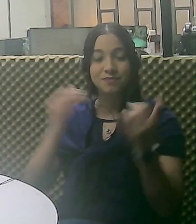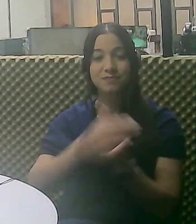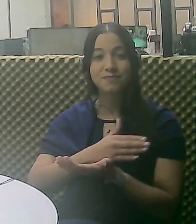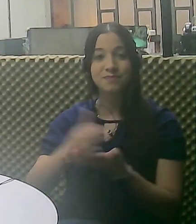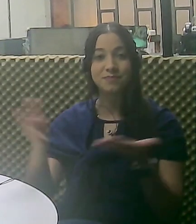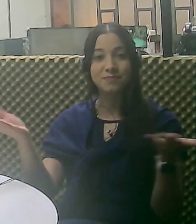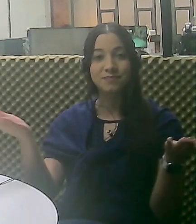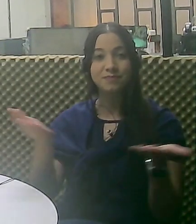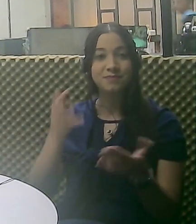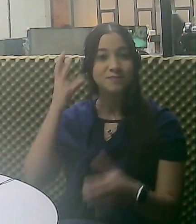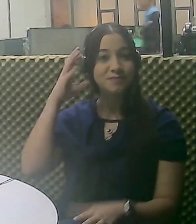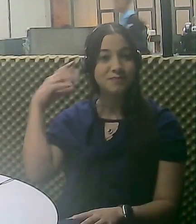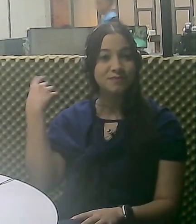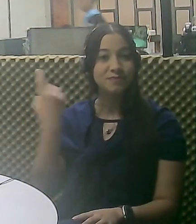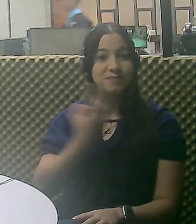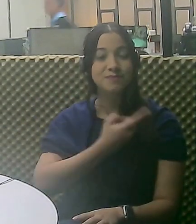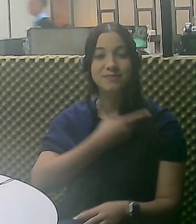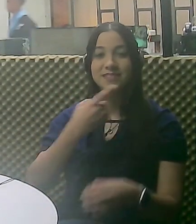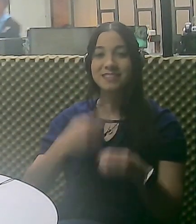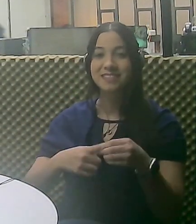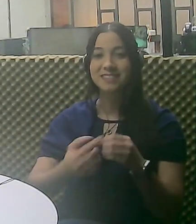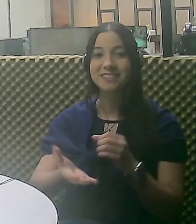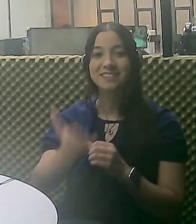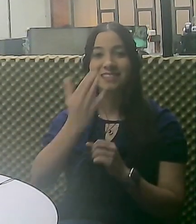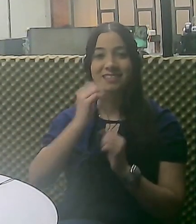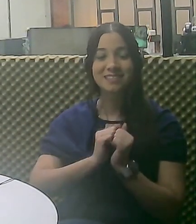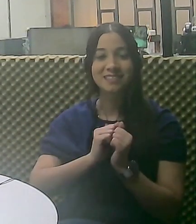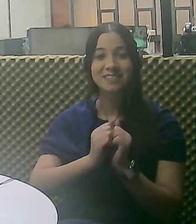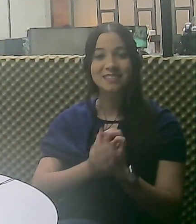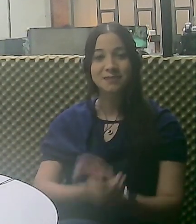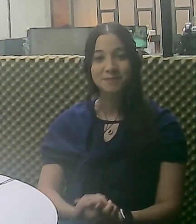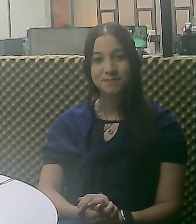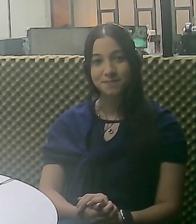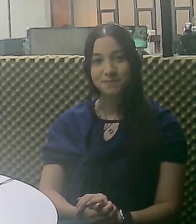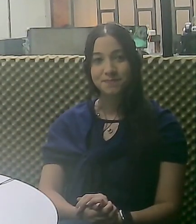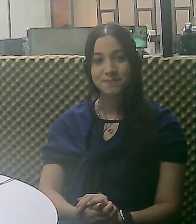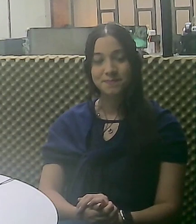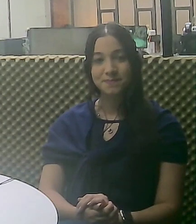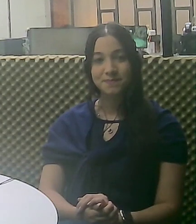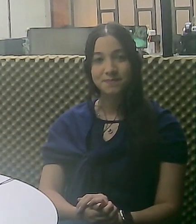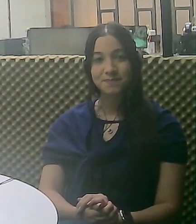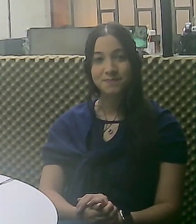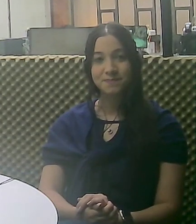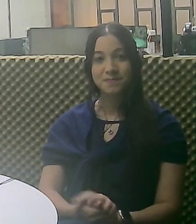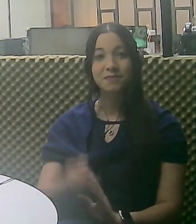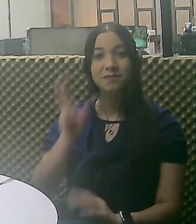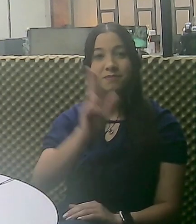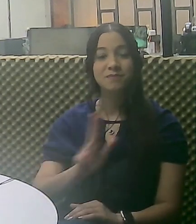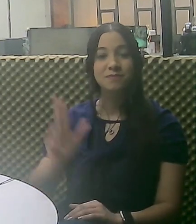notícias a partir de agora na Rádio Nossa Cidade. Vem com a gente!